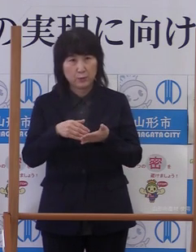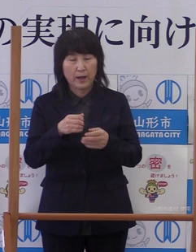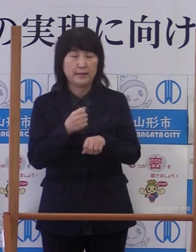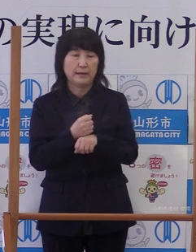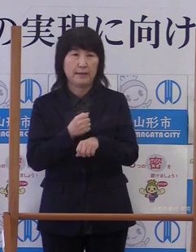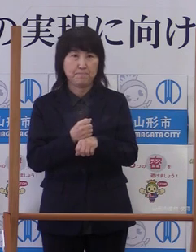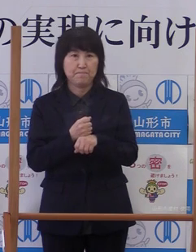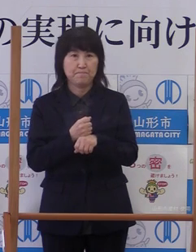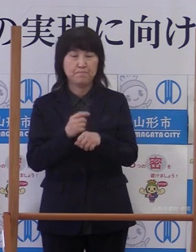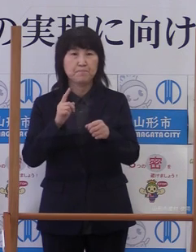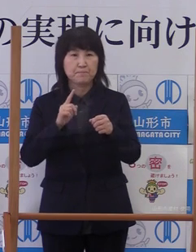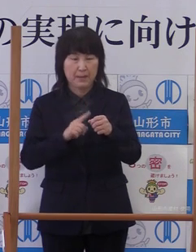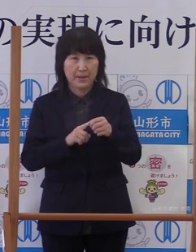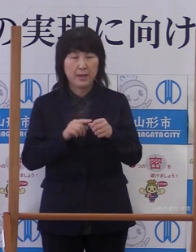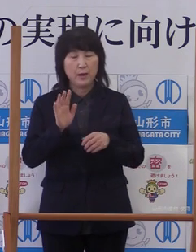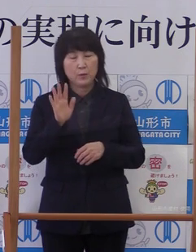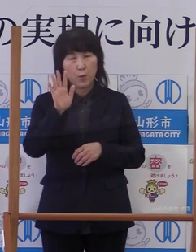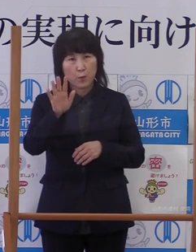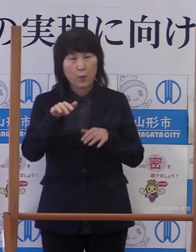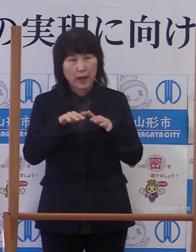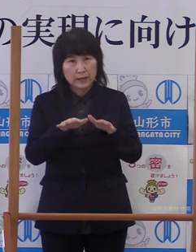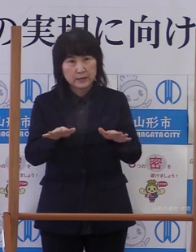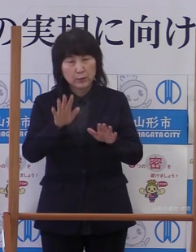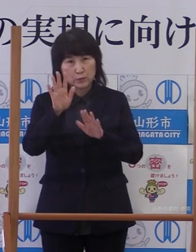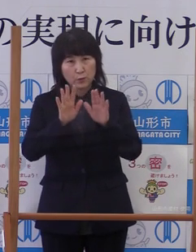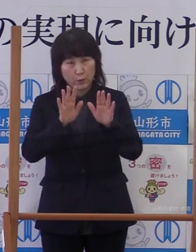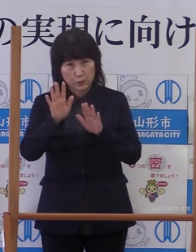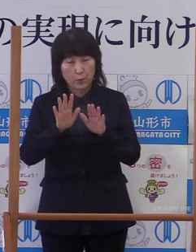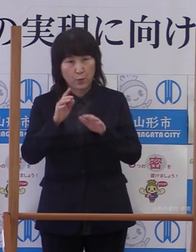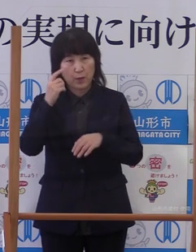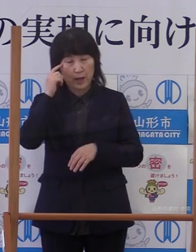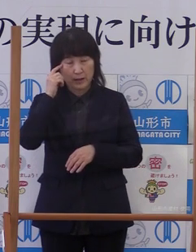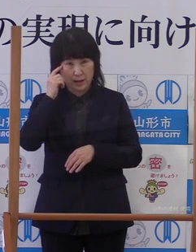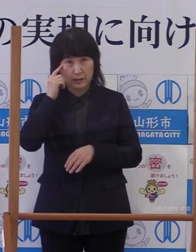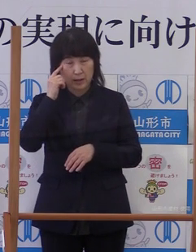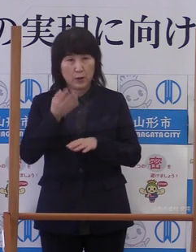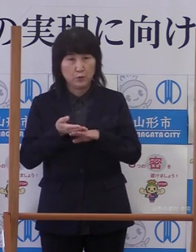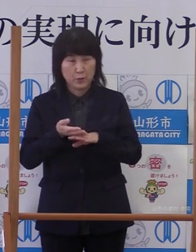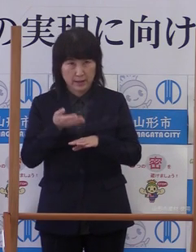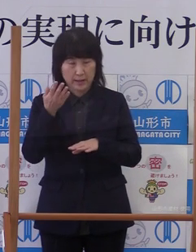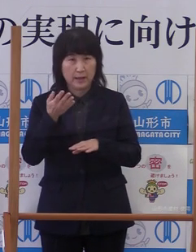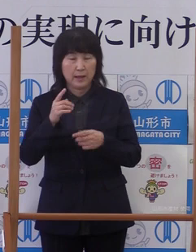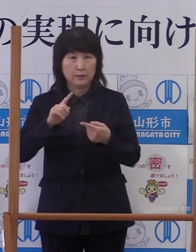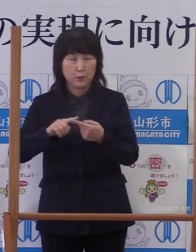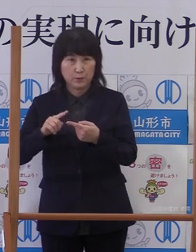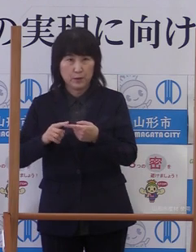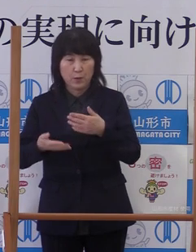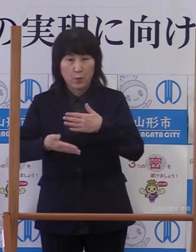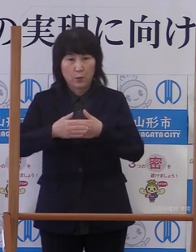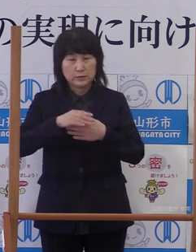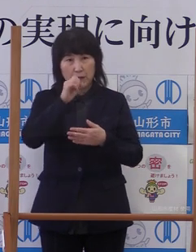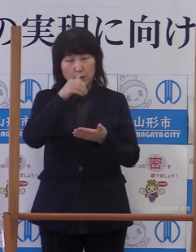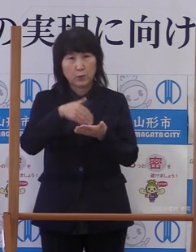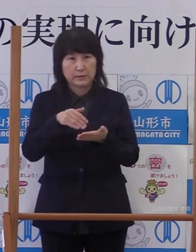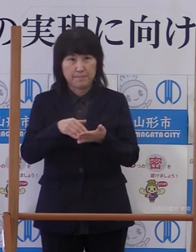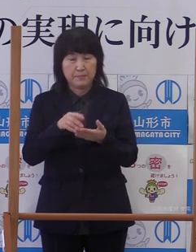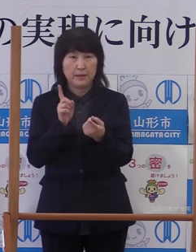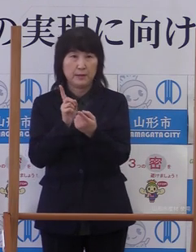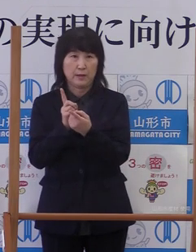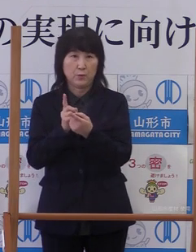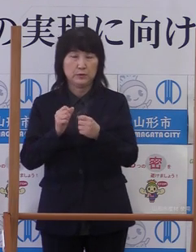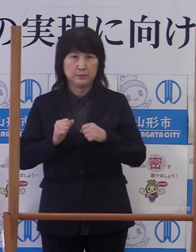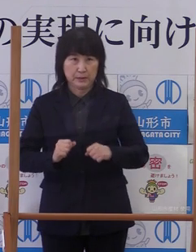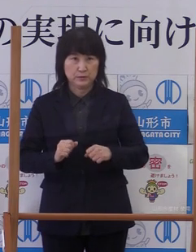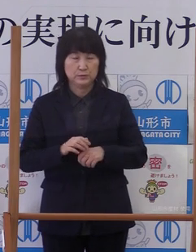から、今後の感染症の拡大状況等を鑑み、適宜補正予算等において対応してまいります。